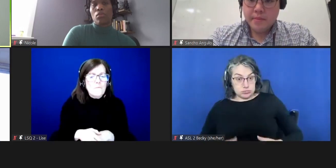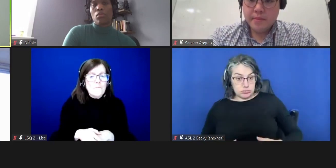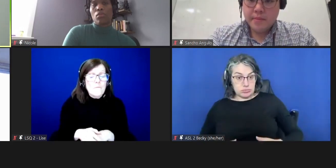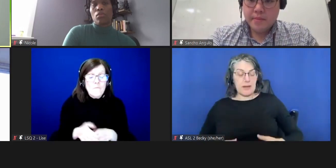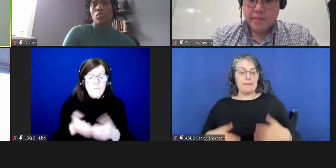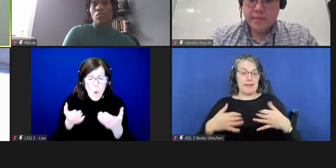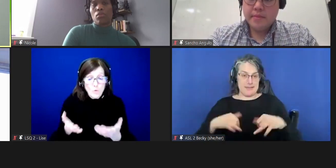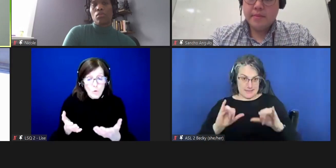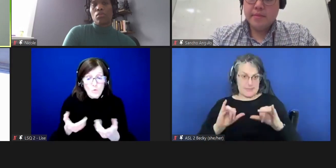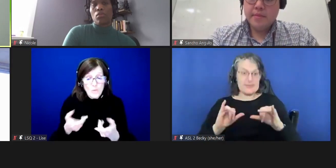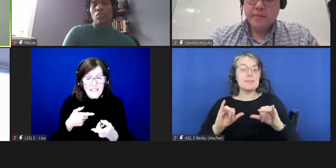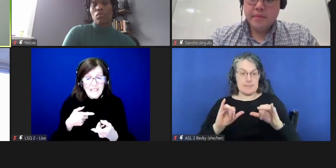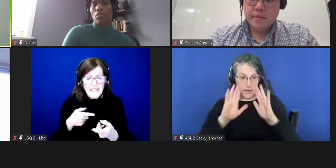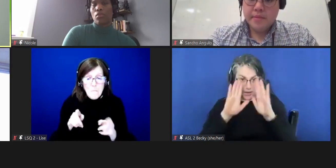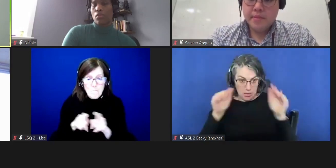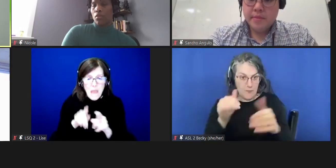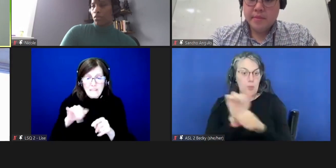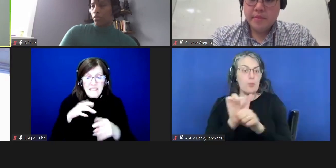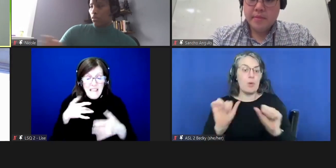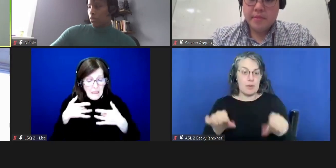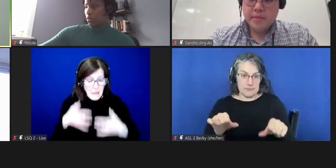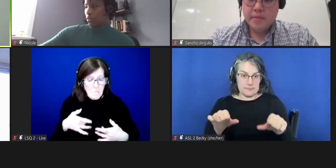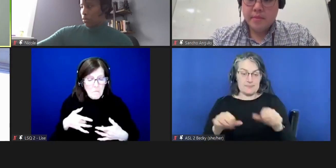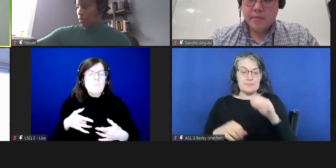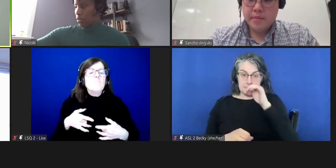suis déprimé, je suis capable de le faire.